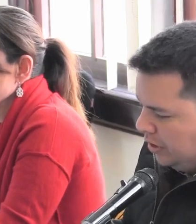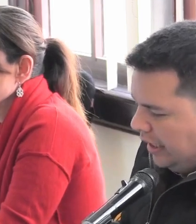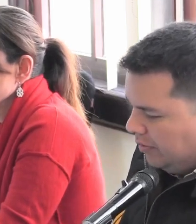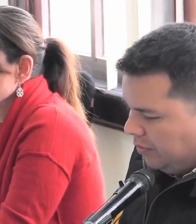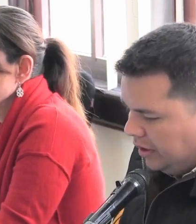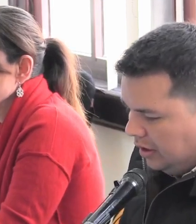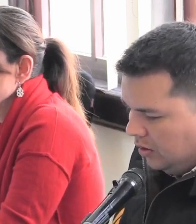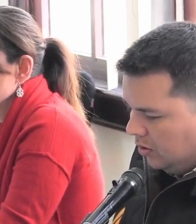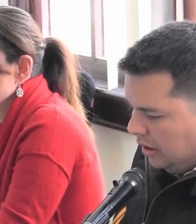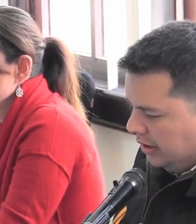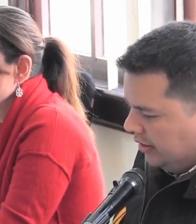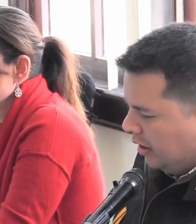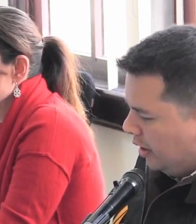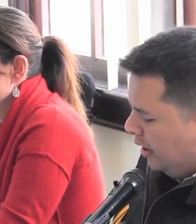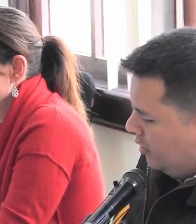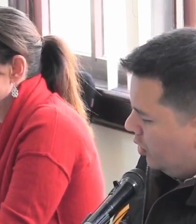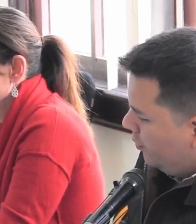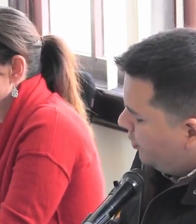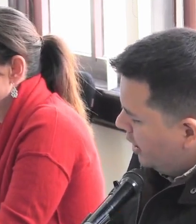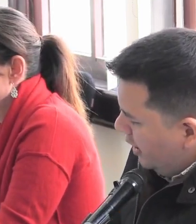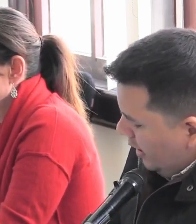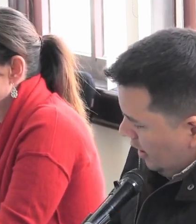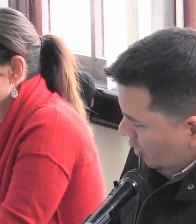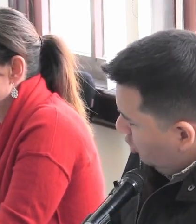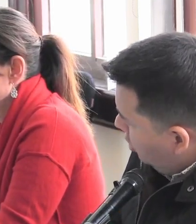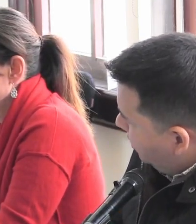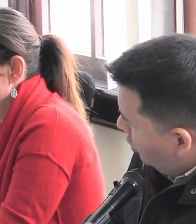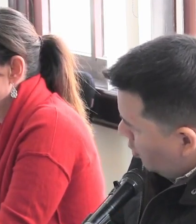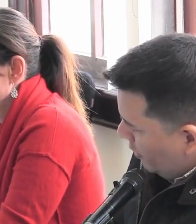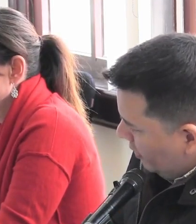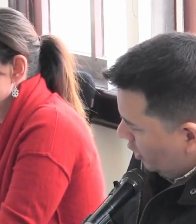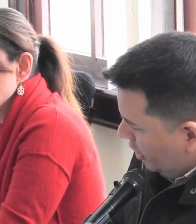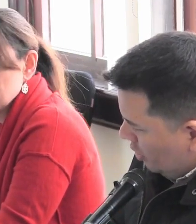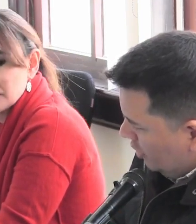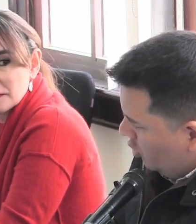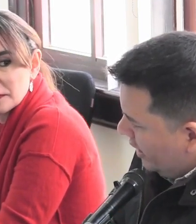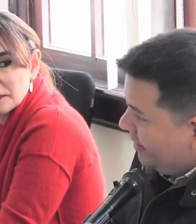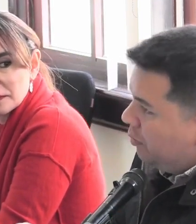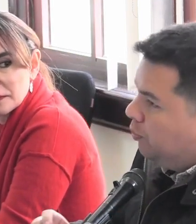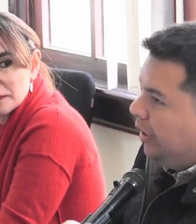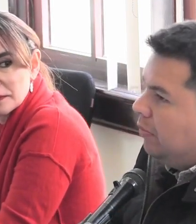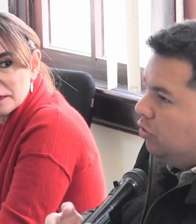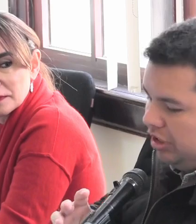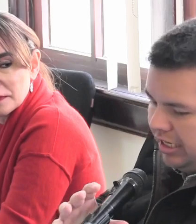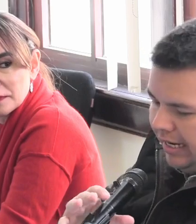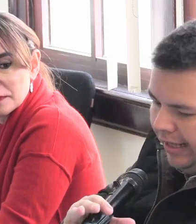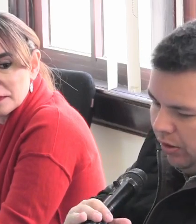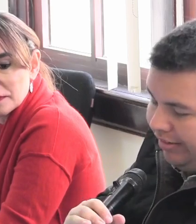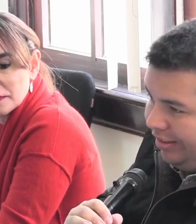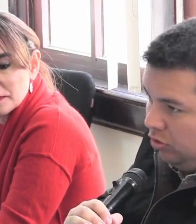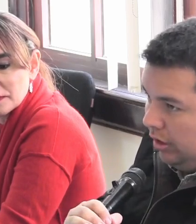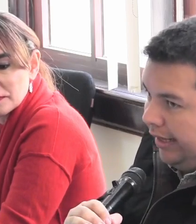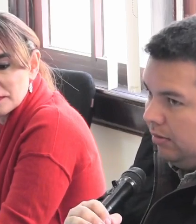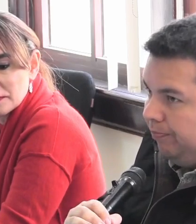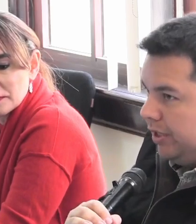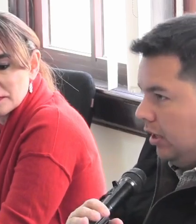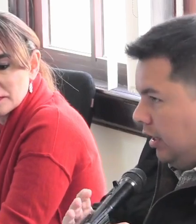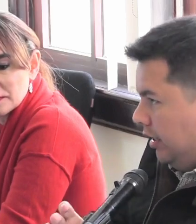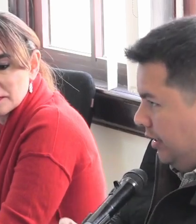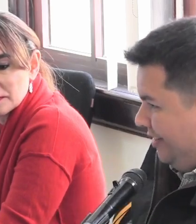gracias, diputada. Bienvenido, licenciado Ernesto. Nosotros desde el Grupo Parlamentario de Acción Nacional siempre hemos señalado que esta